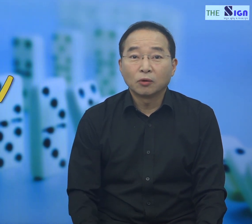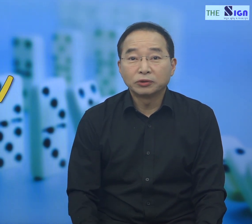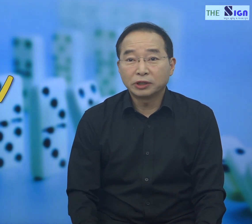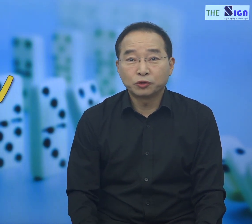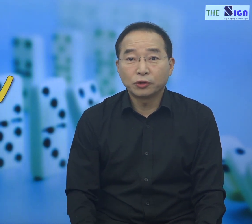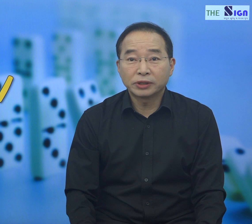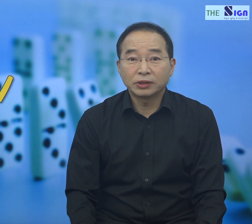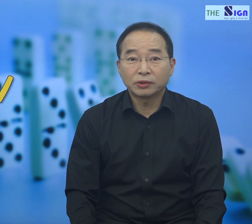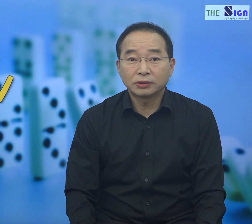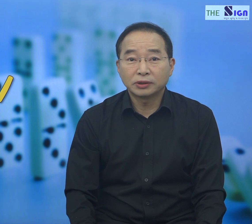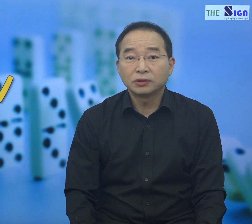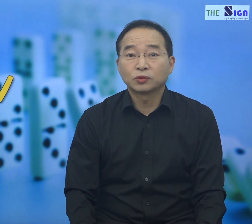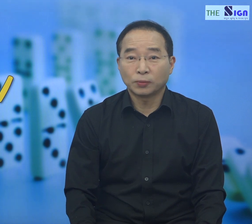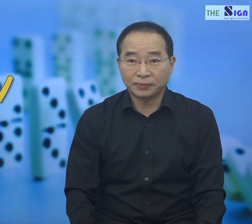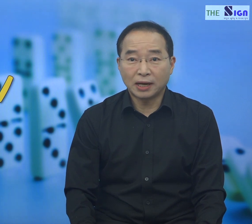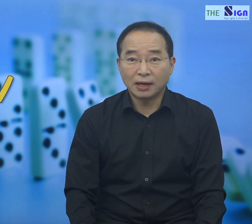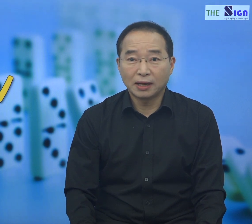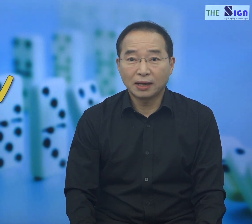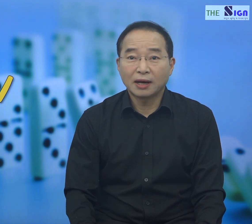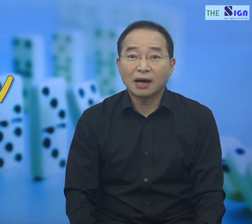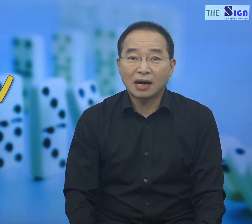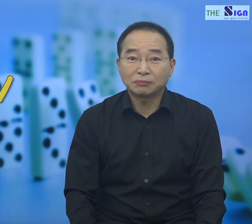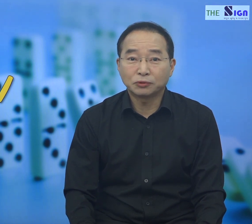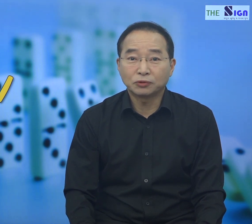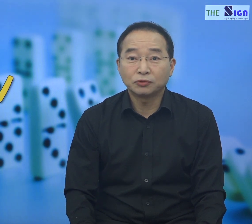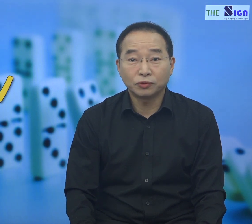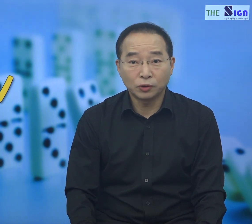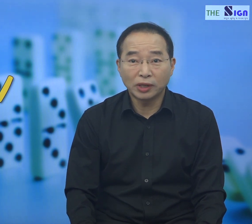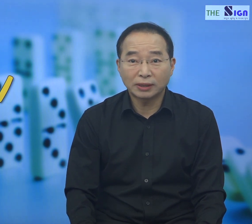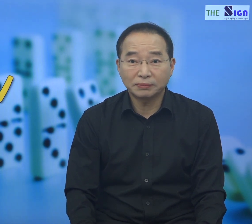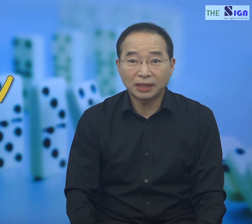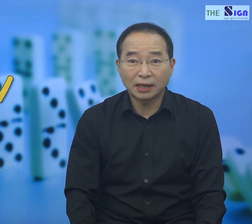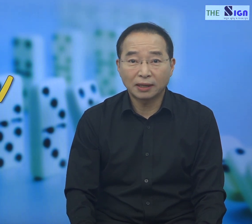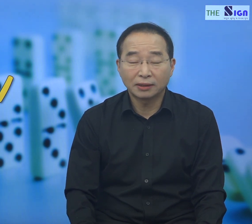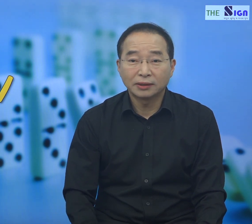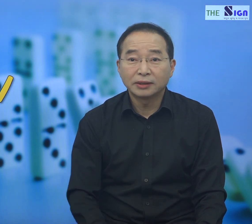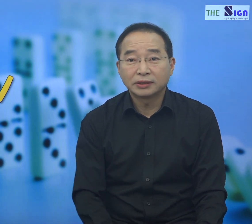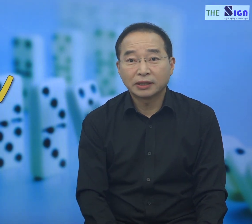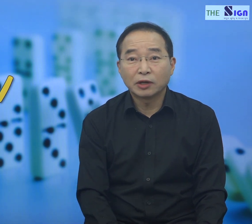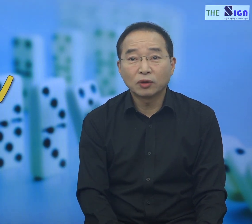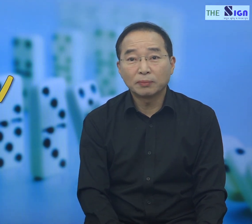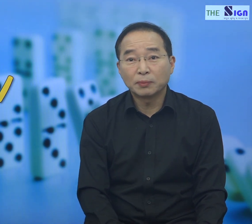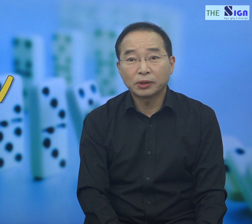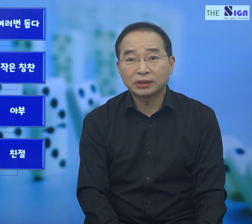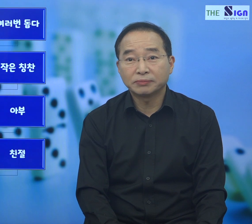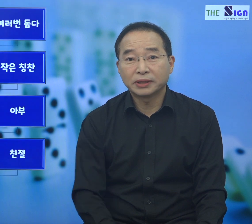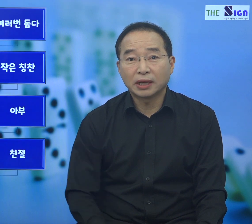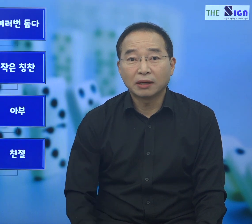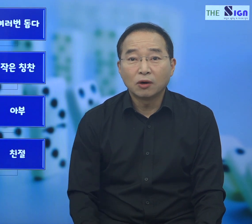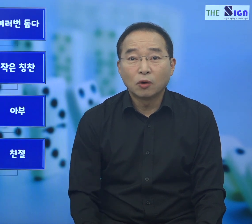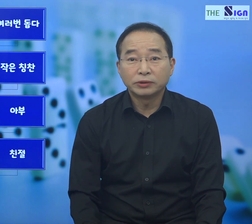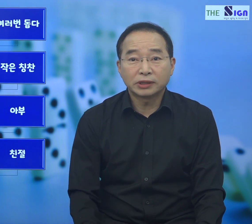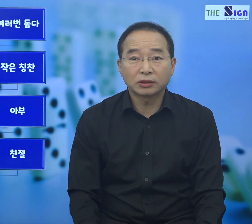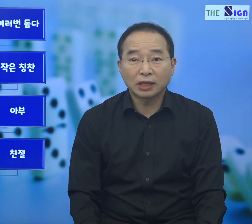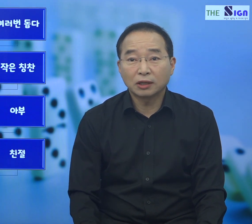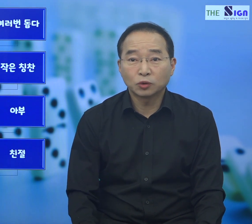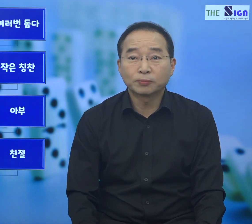오늘의 주요 키워드는 돕다, 아부, 위로하다입니다. 자, 내용을 한번 보겠습니다. 오늘의 첫 단어는